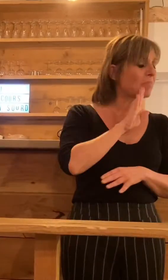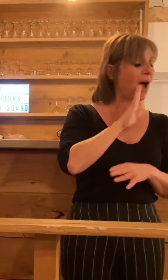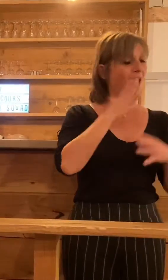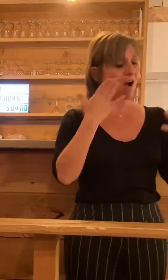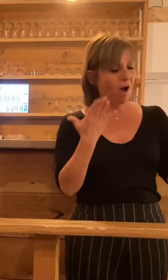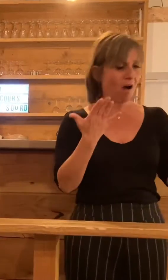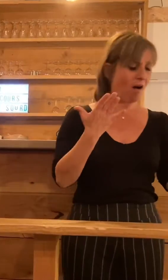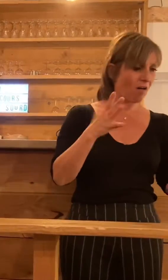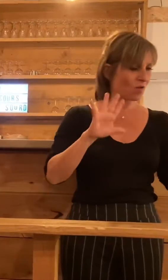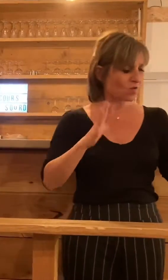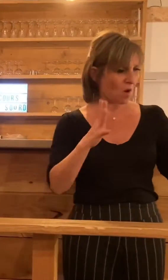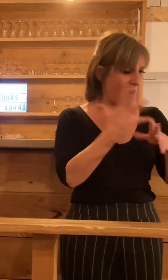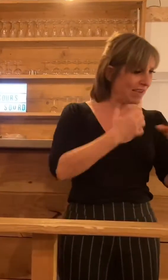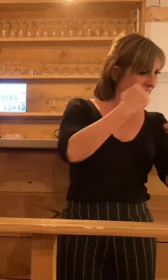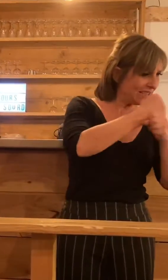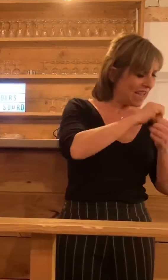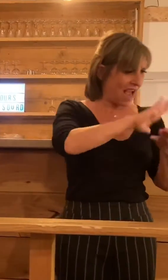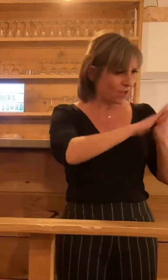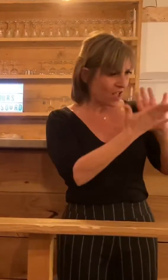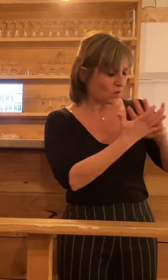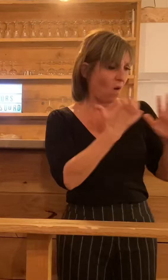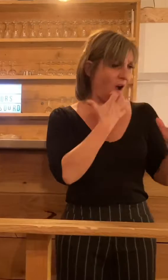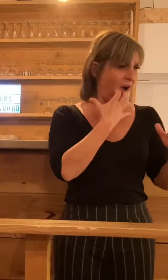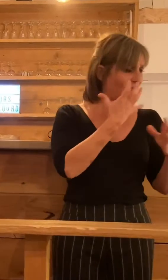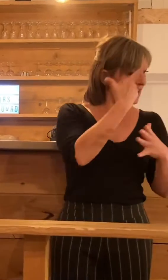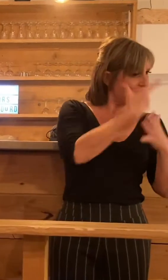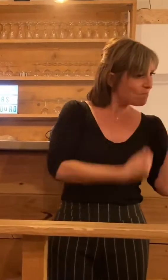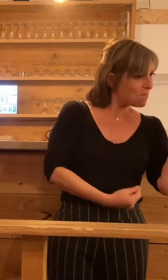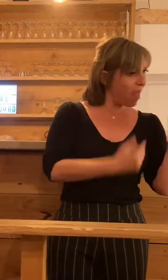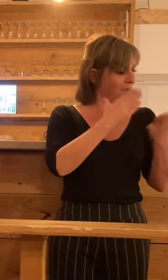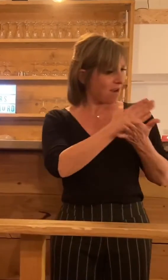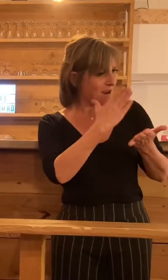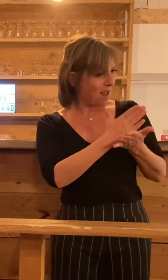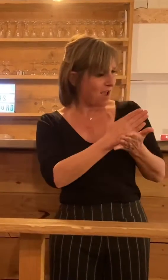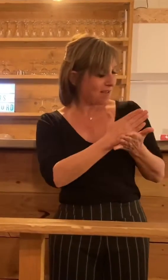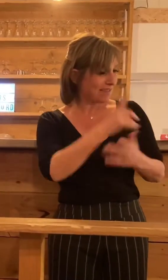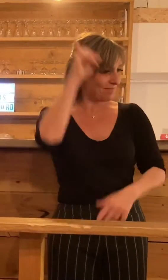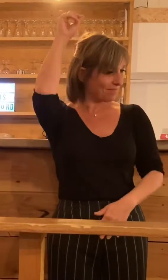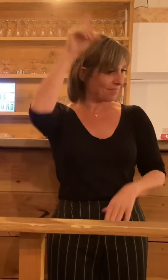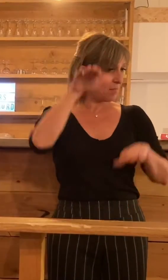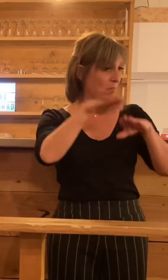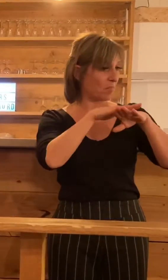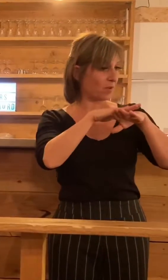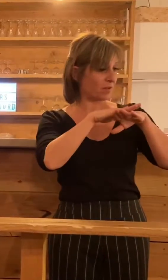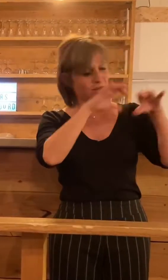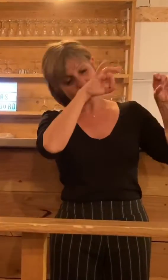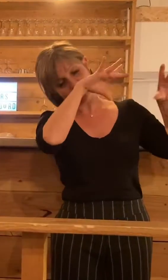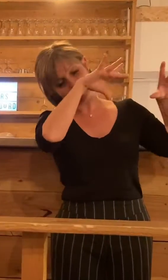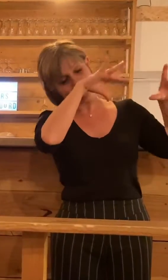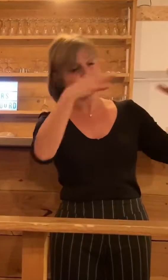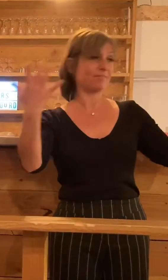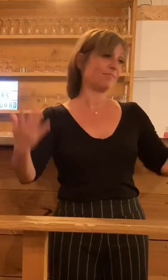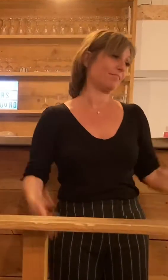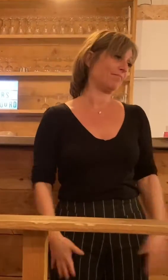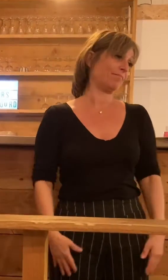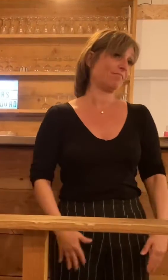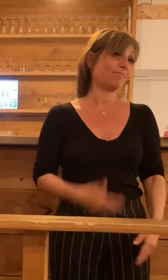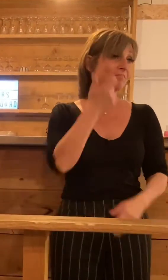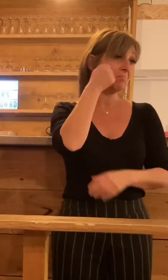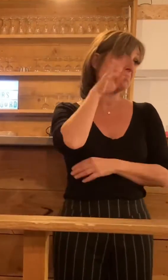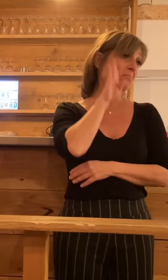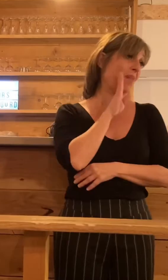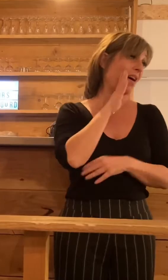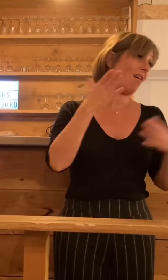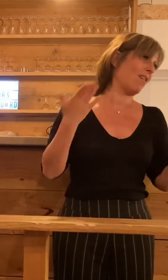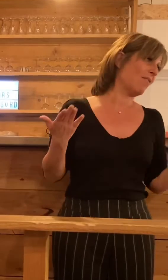une classe bilingue et tout. Et malheureusement, les pouvoirs publics n'ont pas suivi. Donc, ils ont dû se contenter,